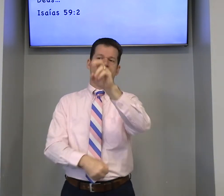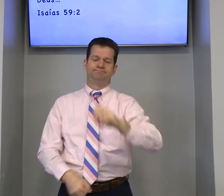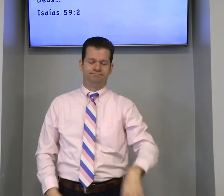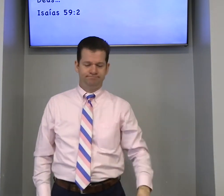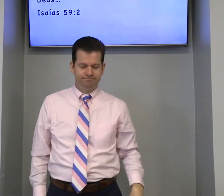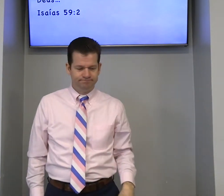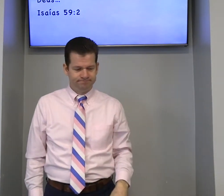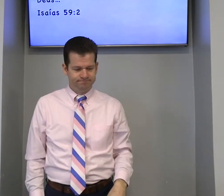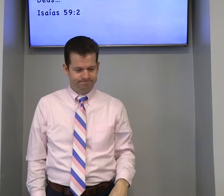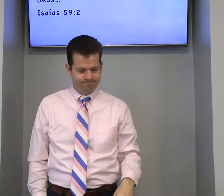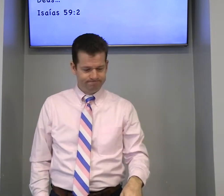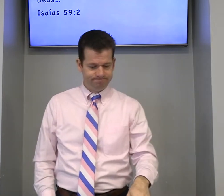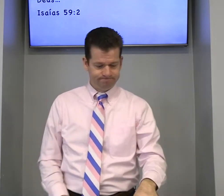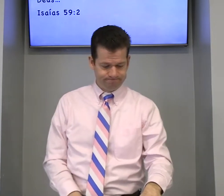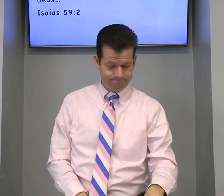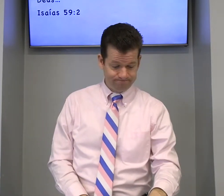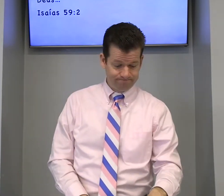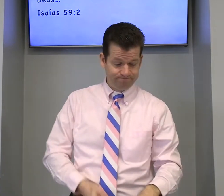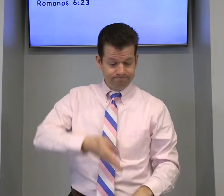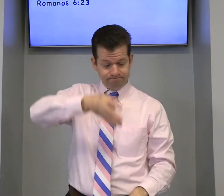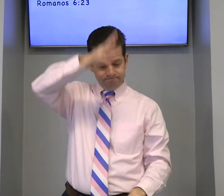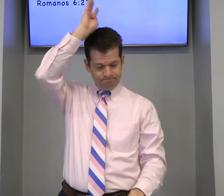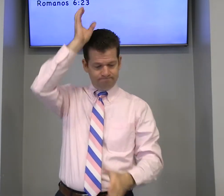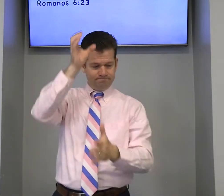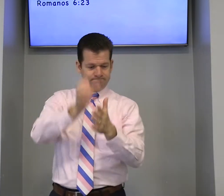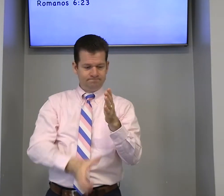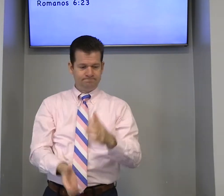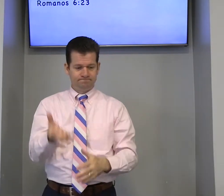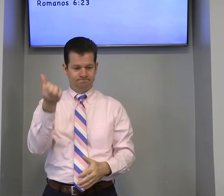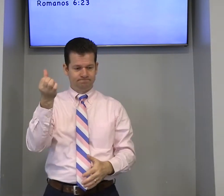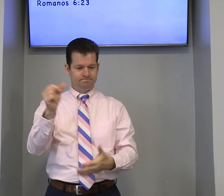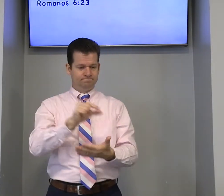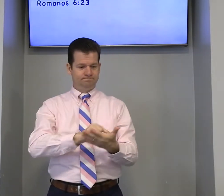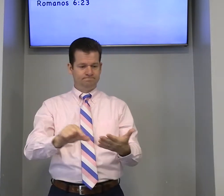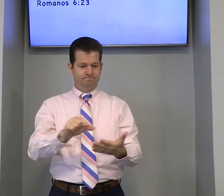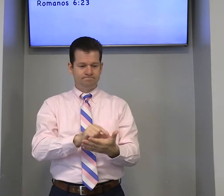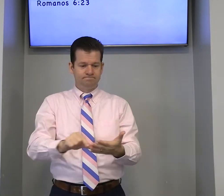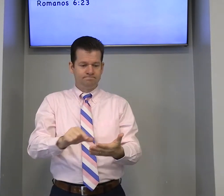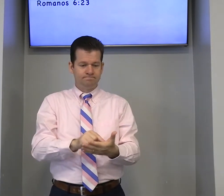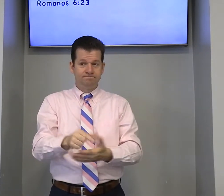fazendo é uma reclamação sempre. E Deus mandou essas cobras